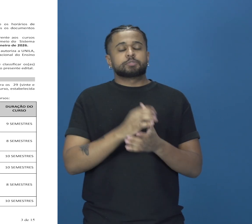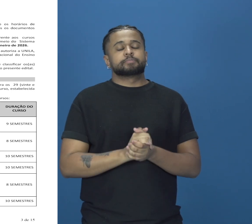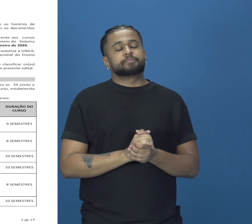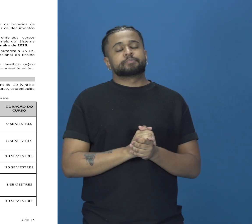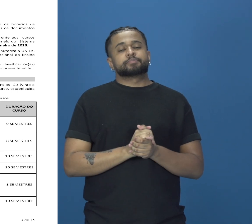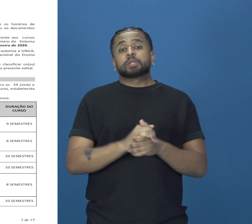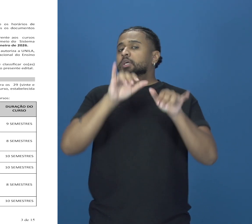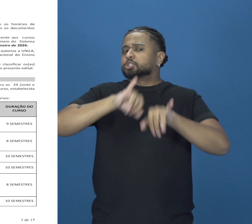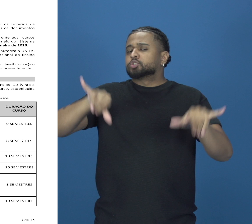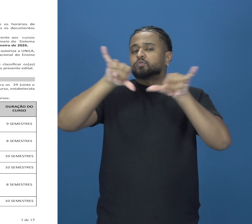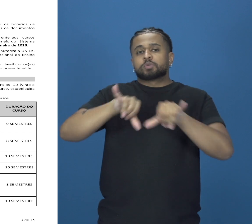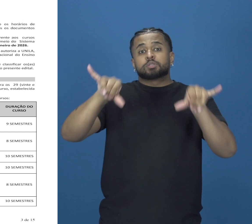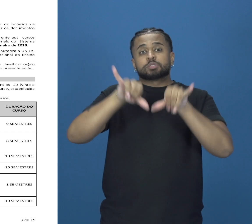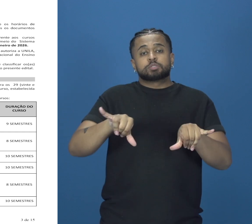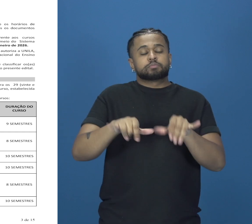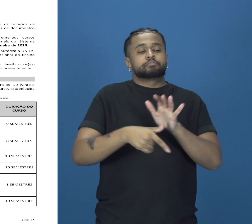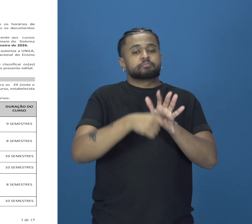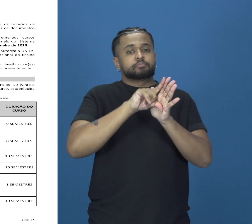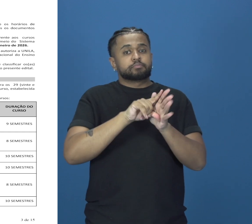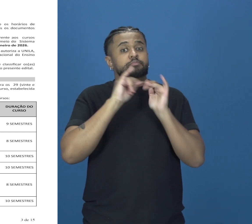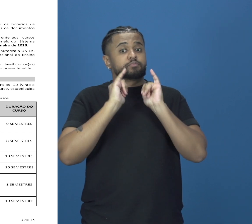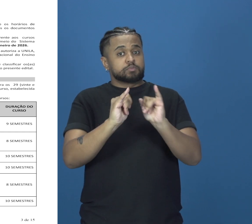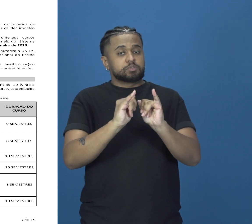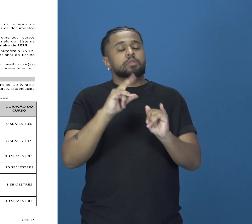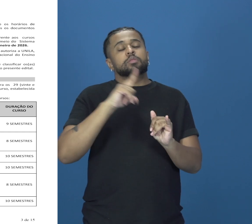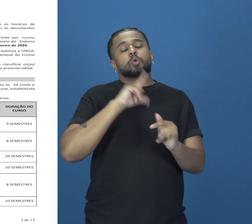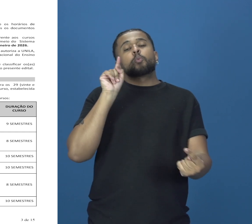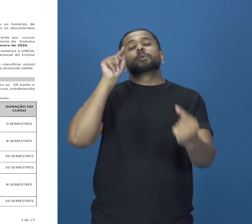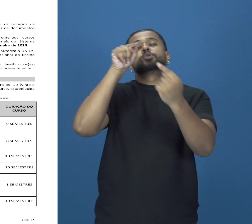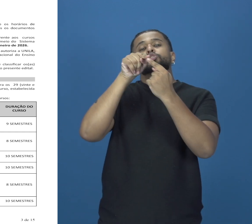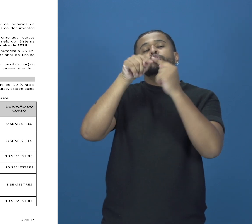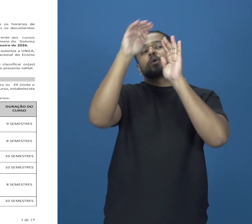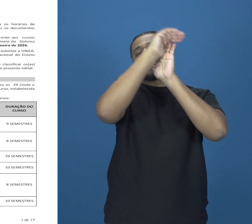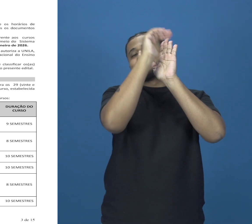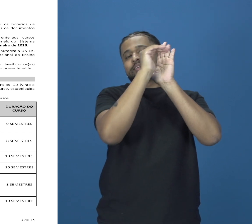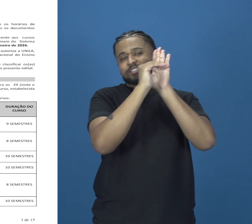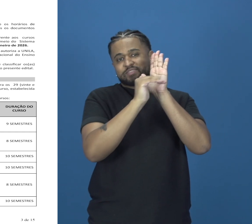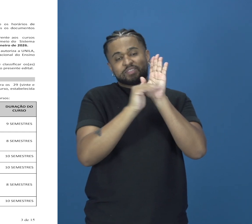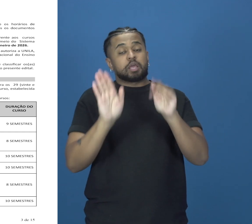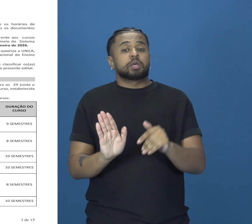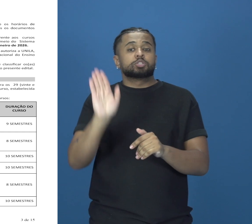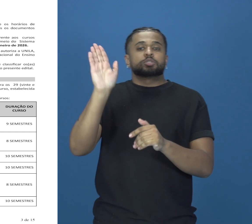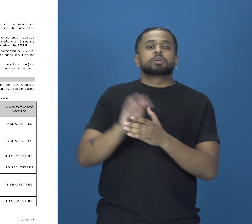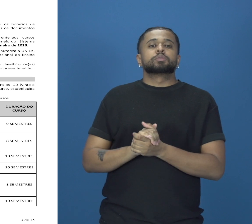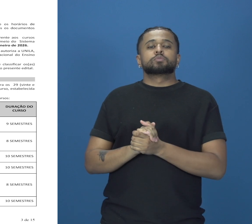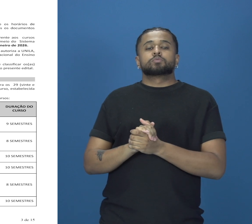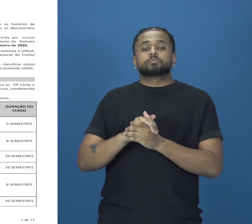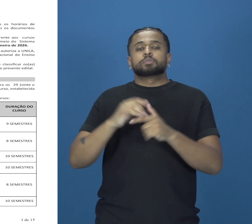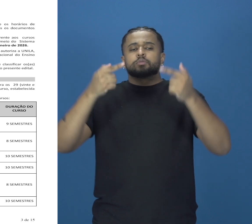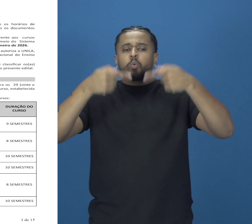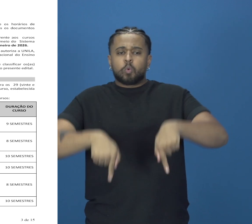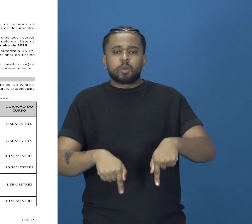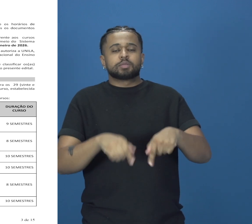4.6. A divulgação mencionada no item anterior tem o objetivo de classificar os candidatos para a